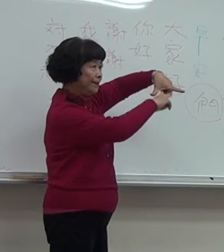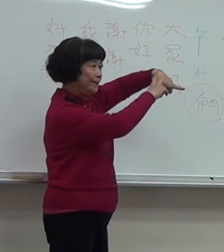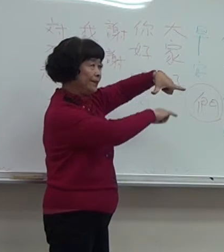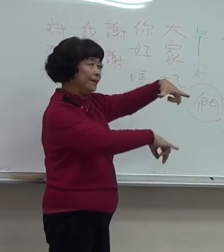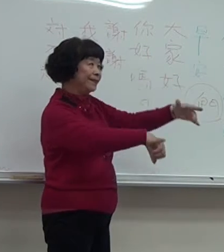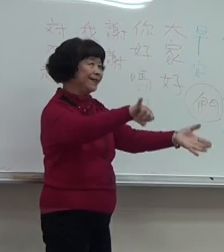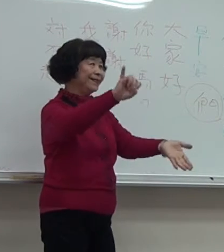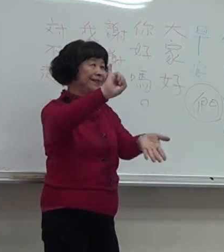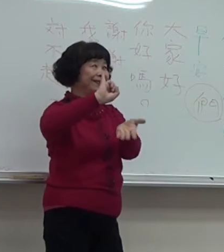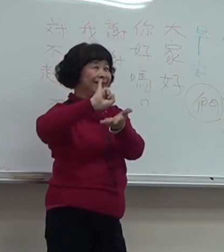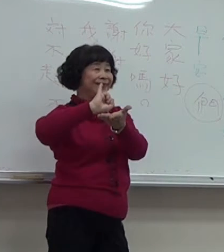介绍，